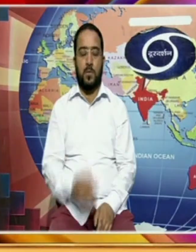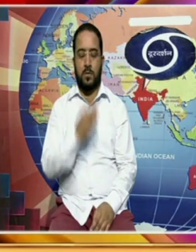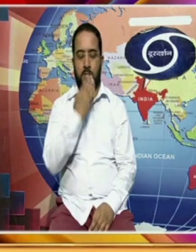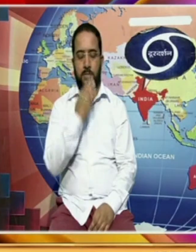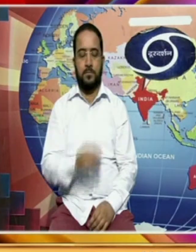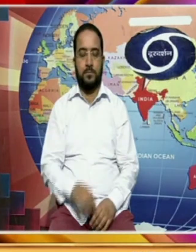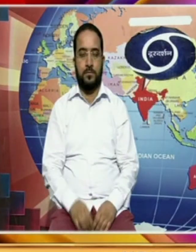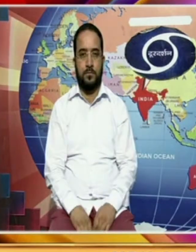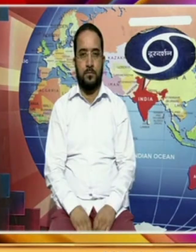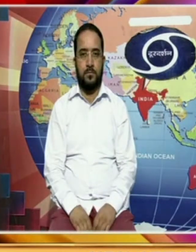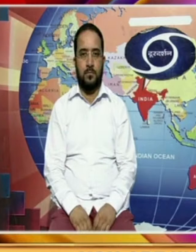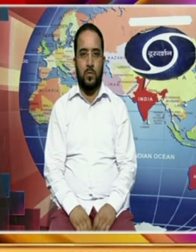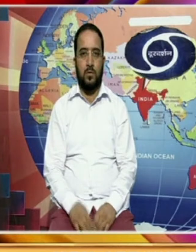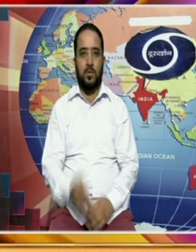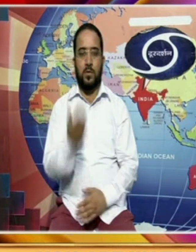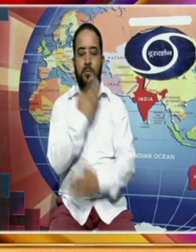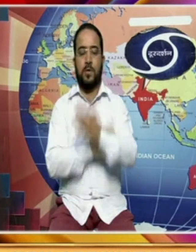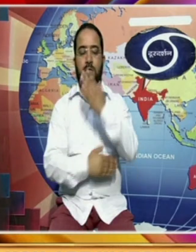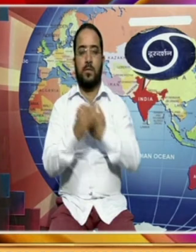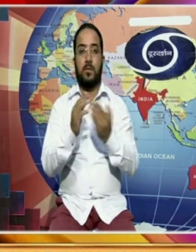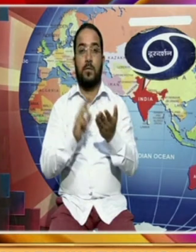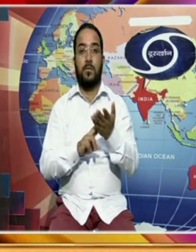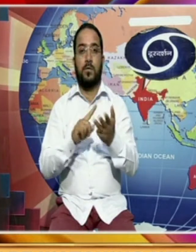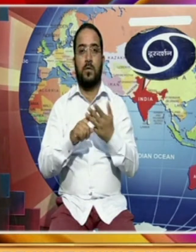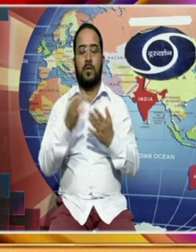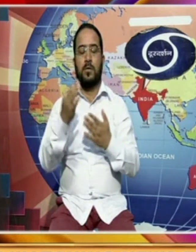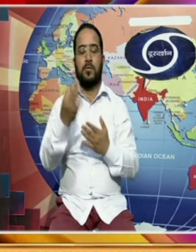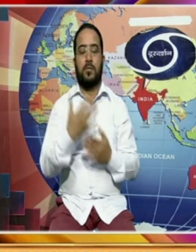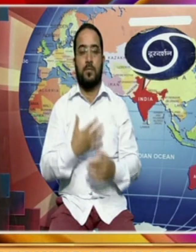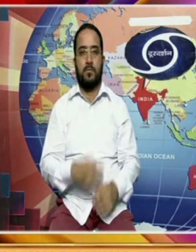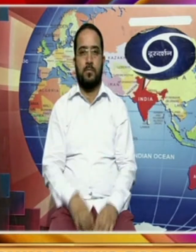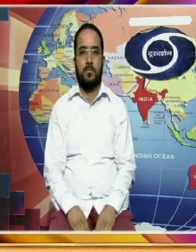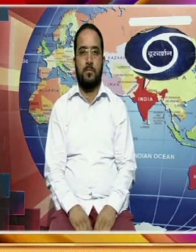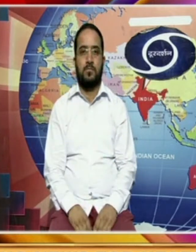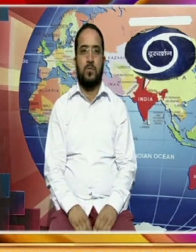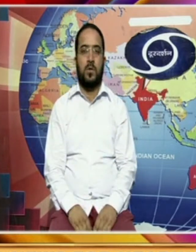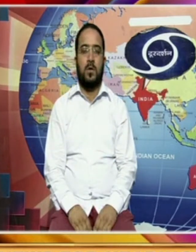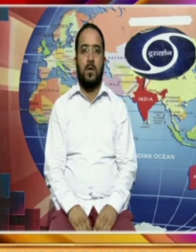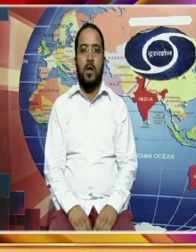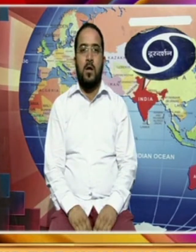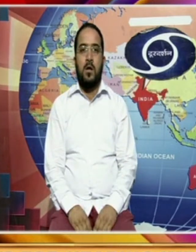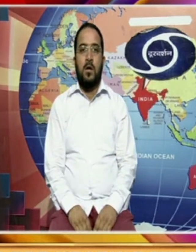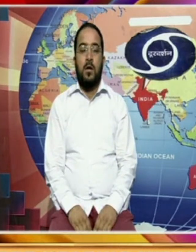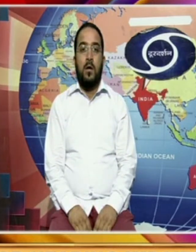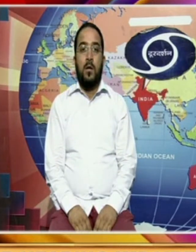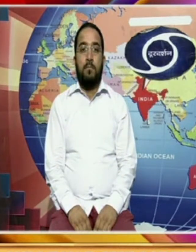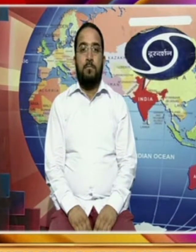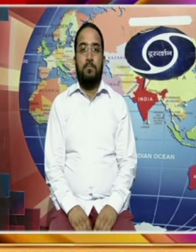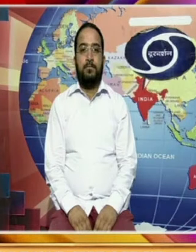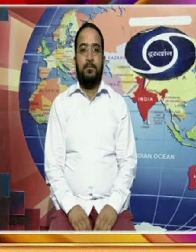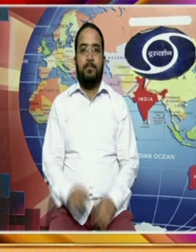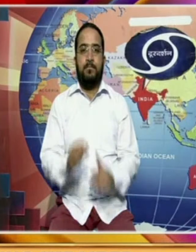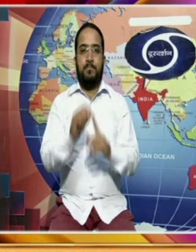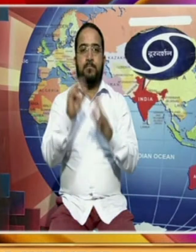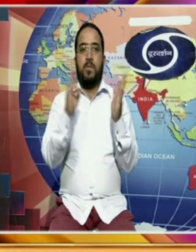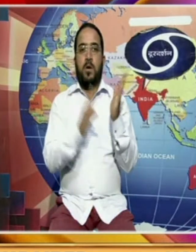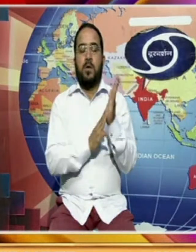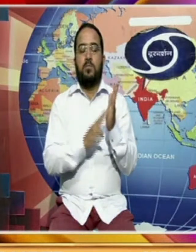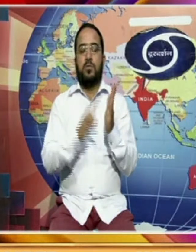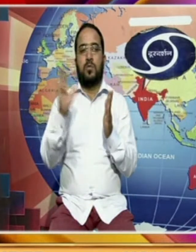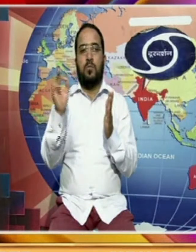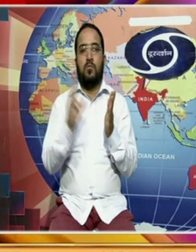आदाब, पेश है कुव्वती समाज से महरूम अफराद के लिए आज का खसूसी खबरनामा। वज़ीर आज़म नरेंद्र